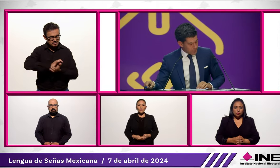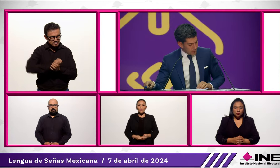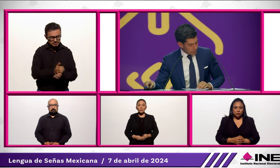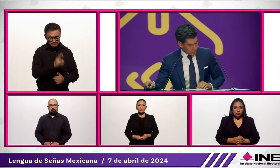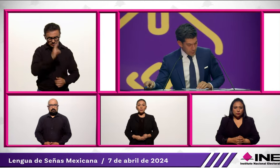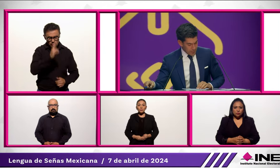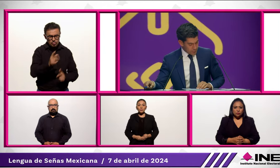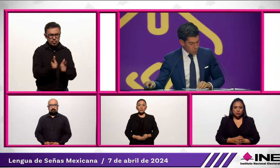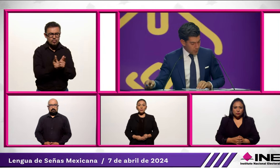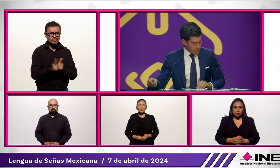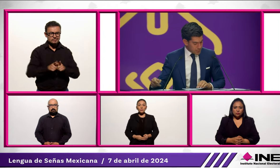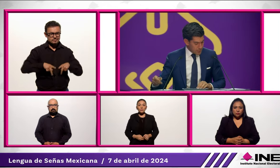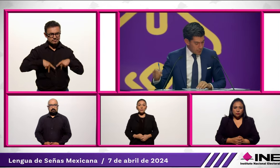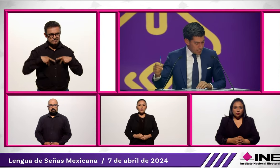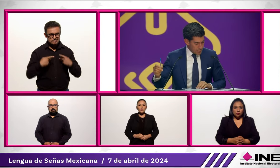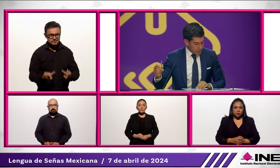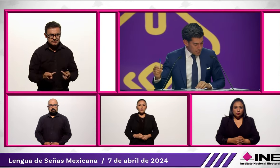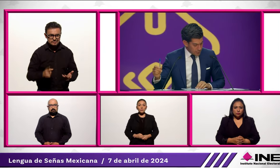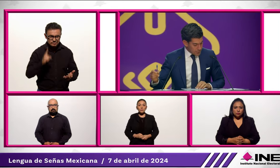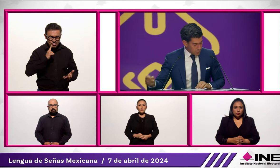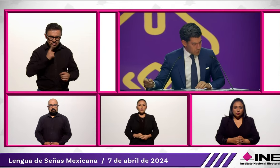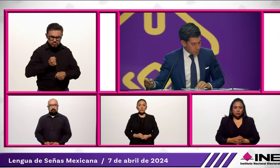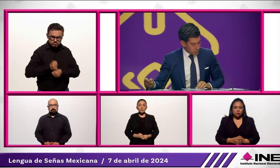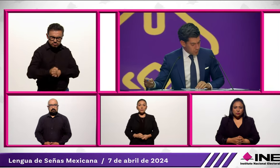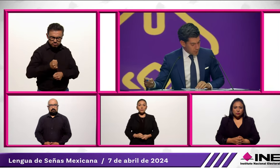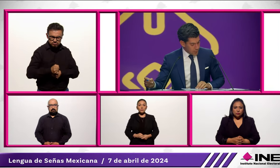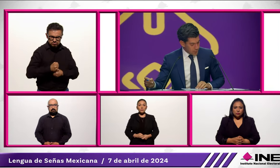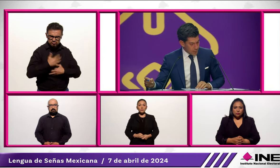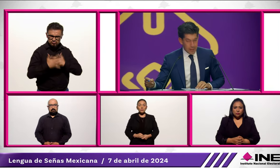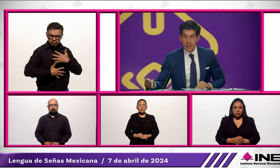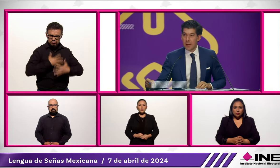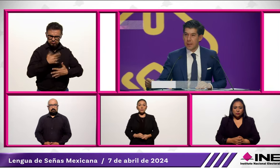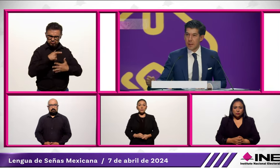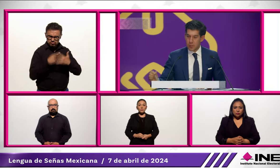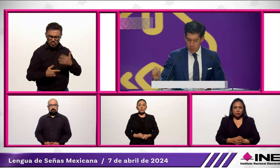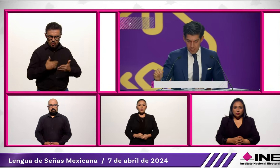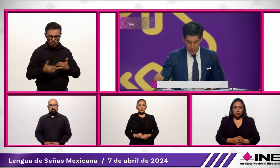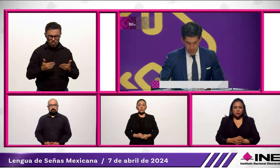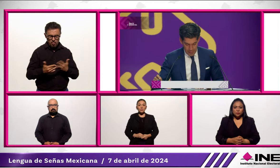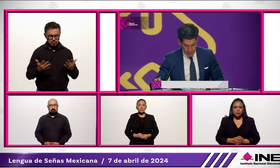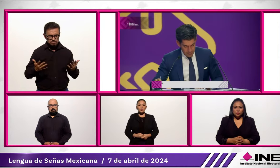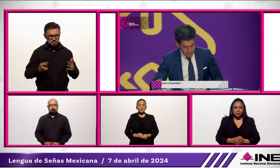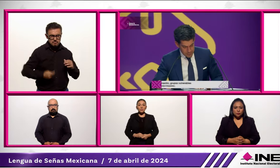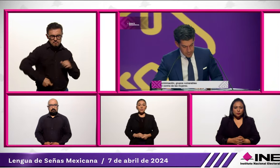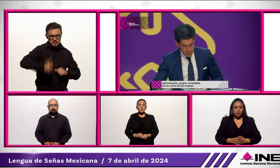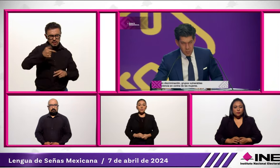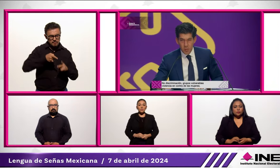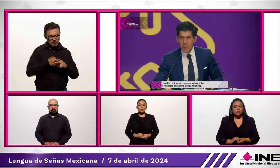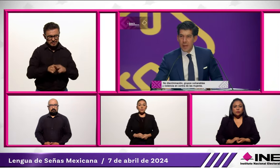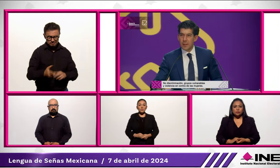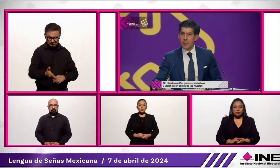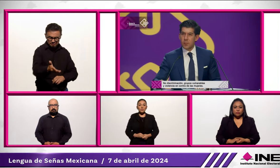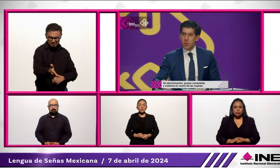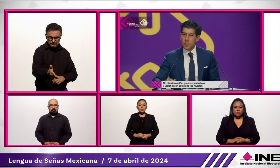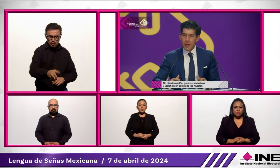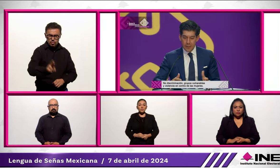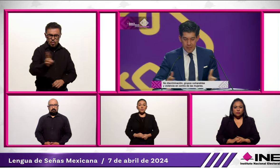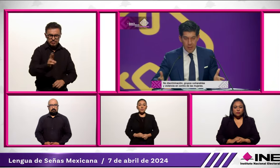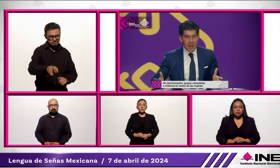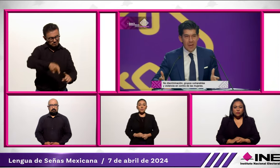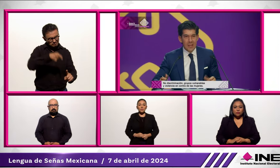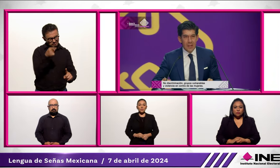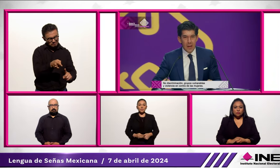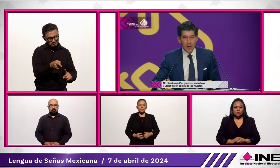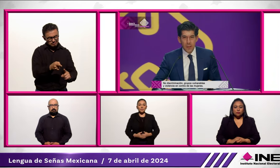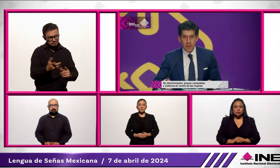y Violencia contra las Mujeres. Iniciamos con la candidata Xochitl Gálvez.